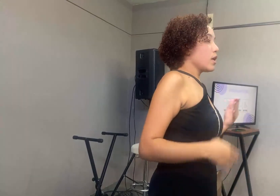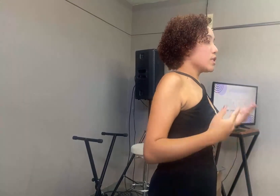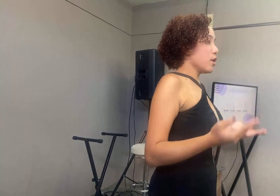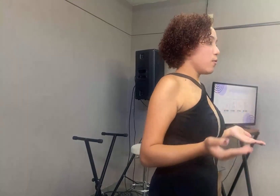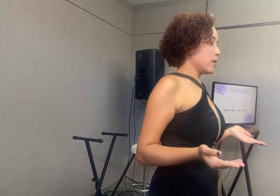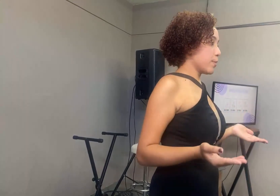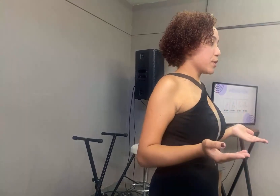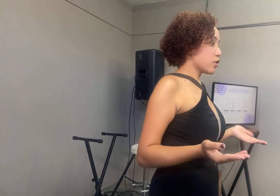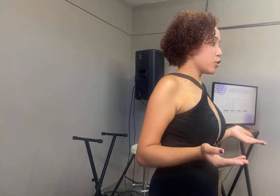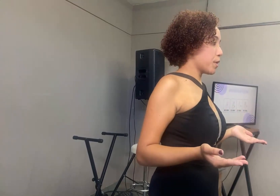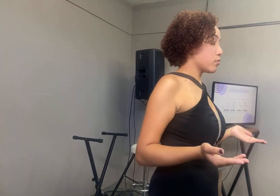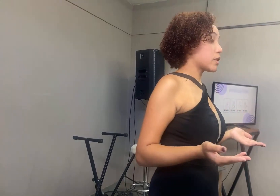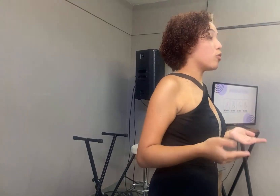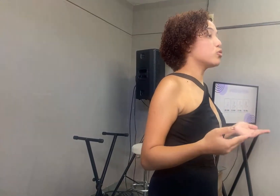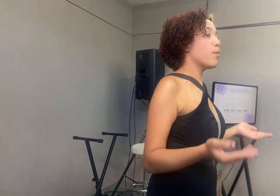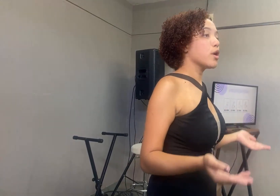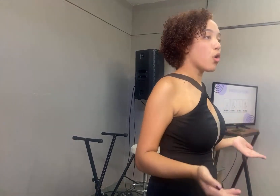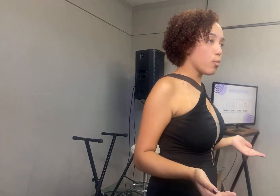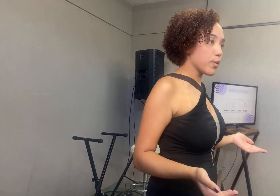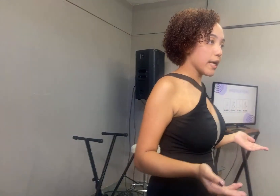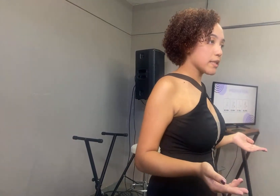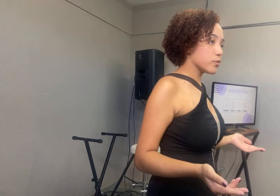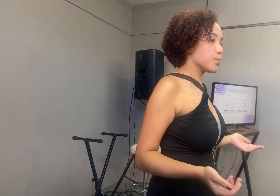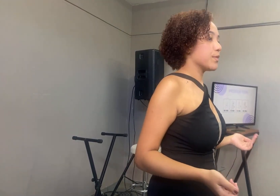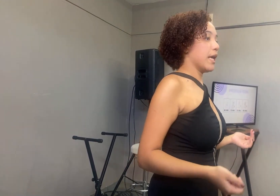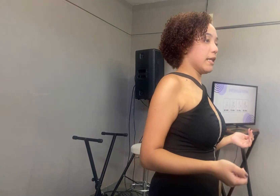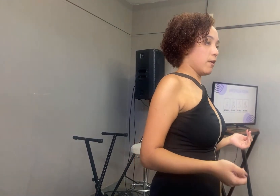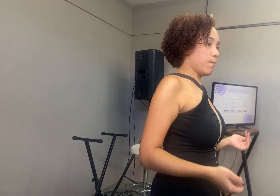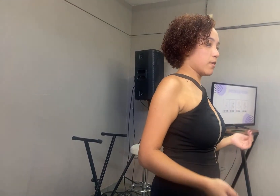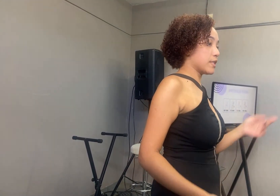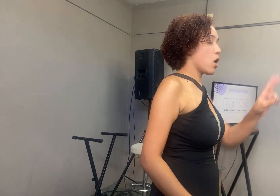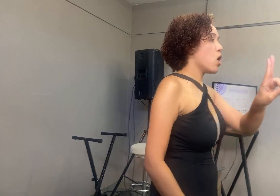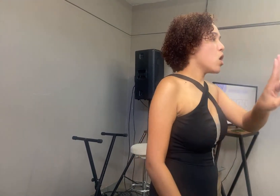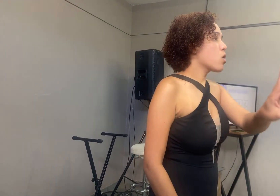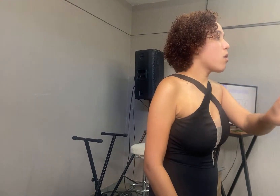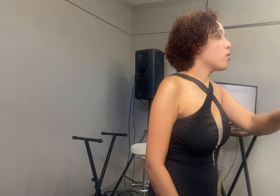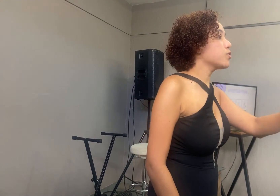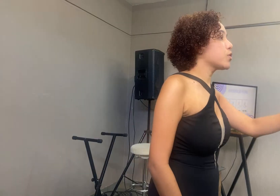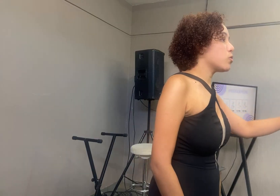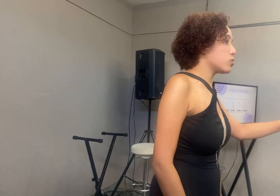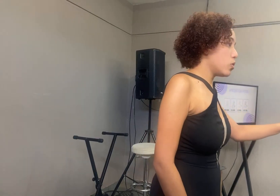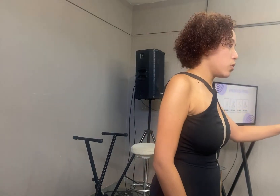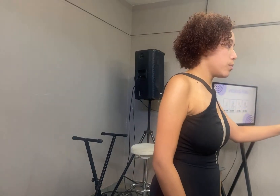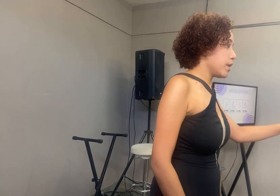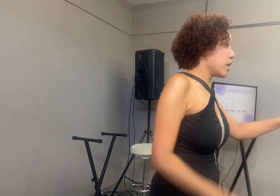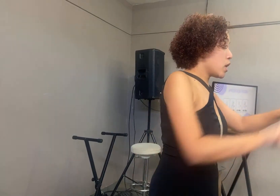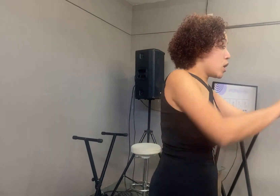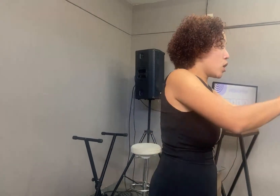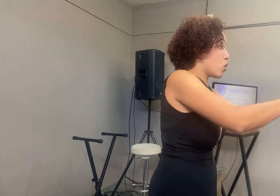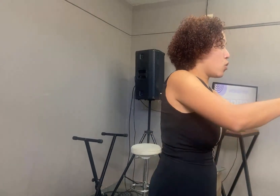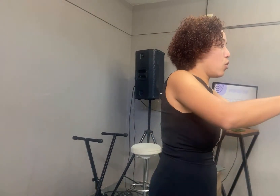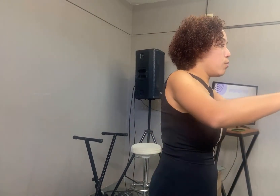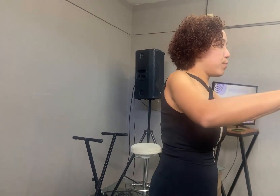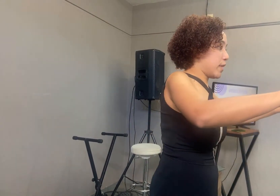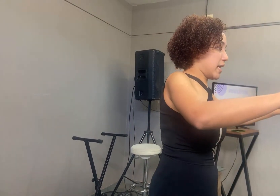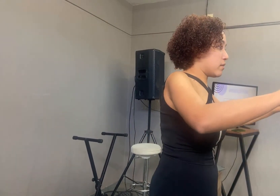se a pessoa te perguntar o nome completo, ela vai perguntar assim, ó, qual o seu nome completo? Ela